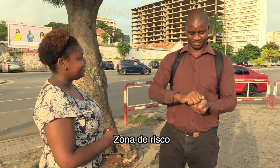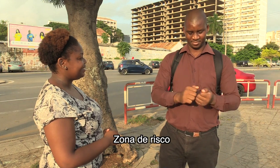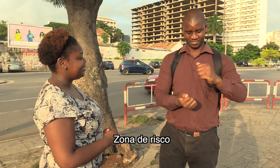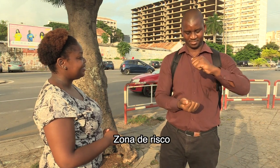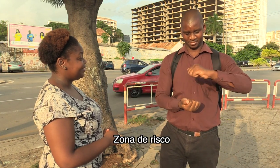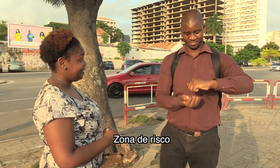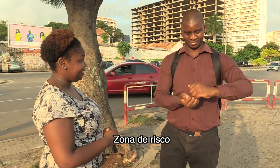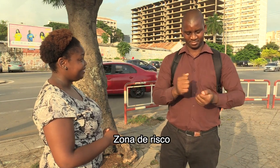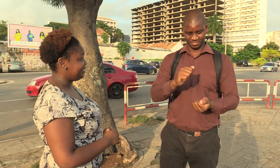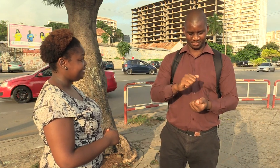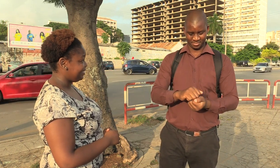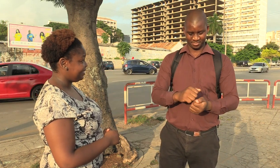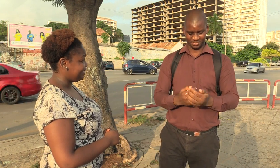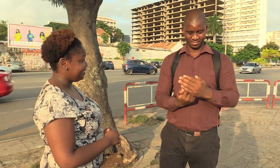zona de risco,